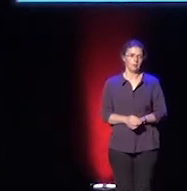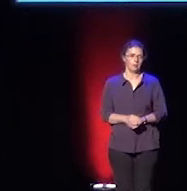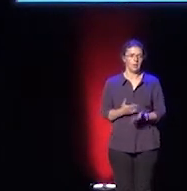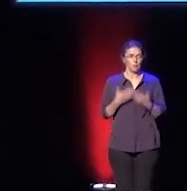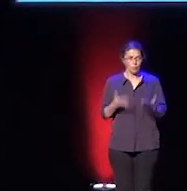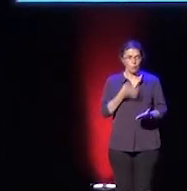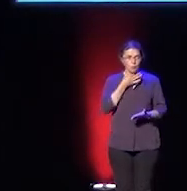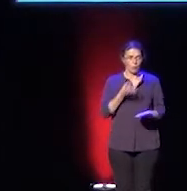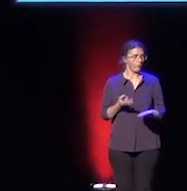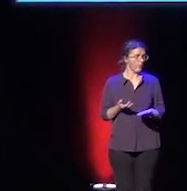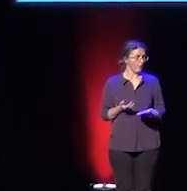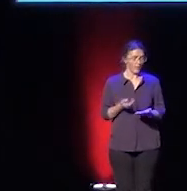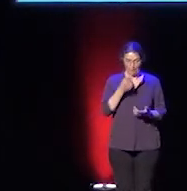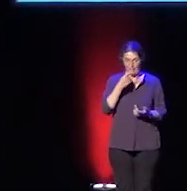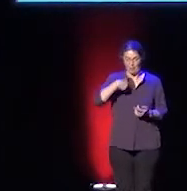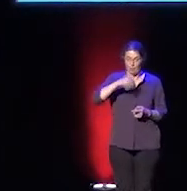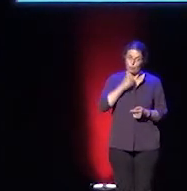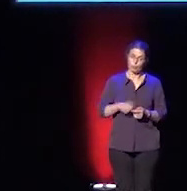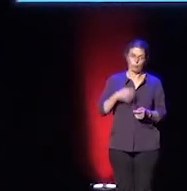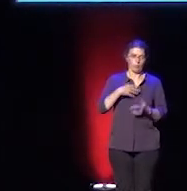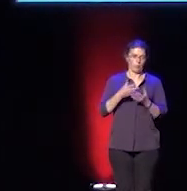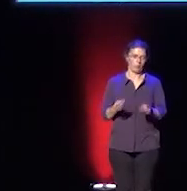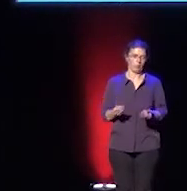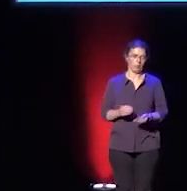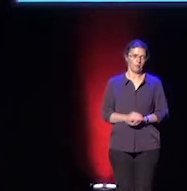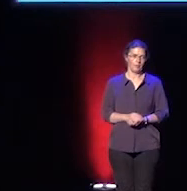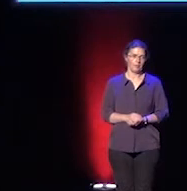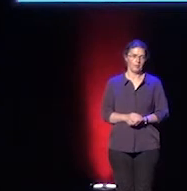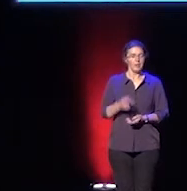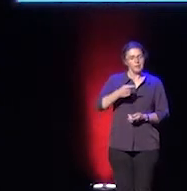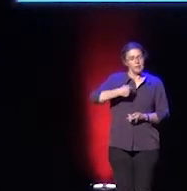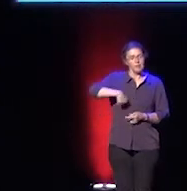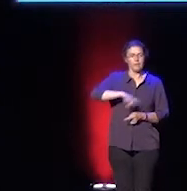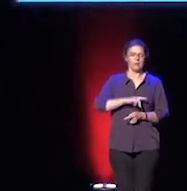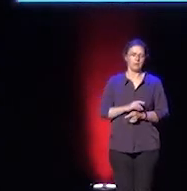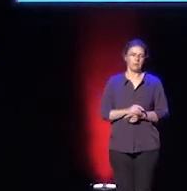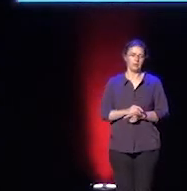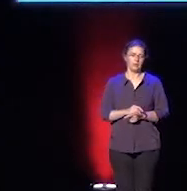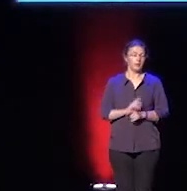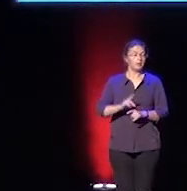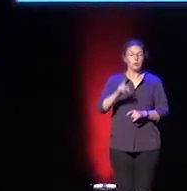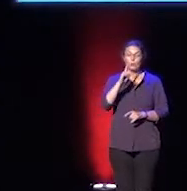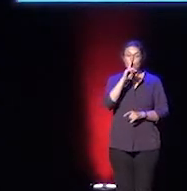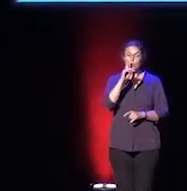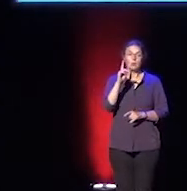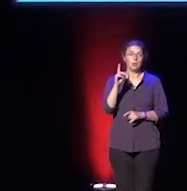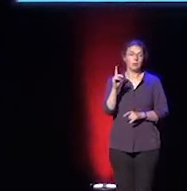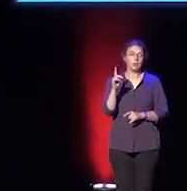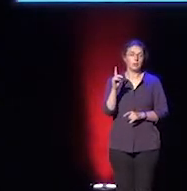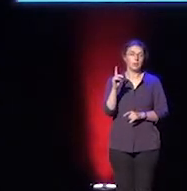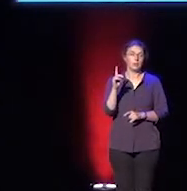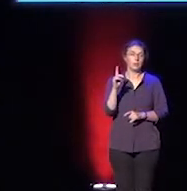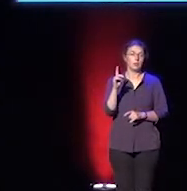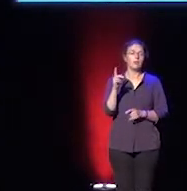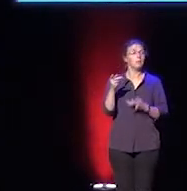ist notwendig, wenn wir die Probleme lösen wollen. Wir sind nicht nur